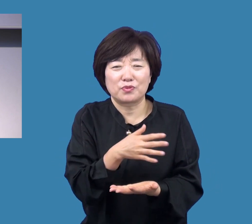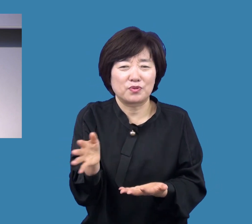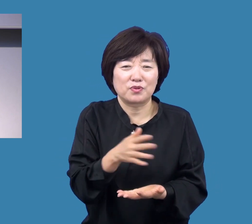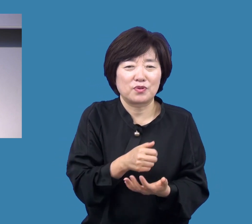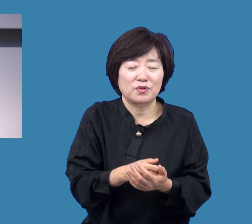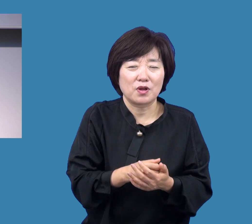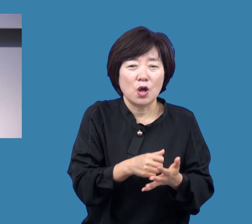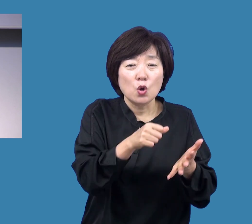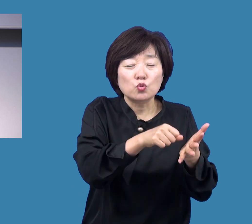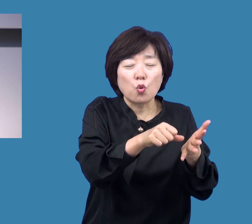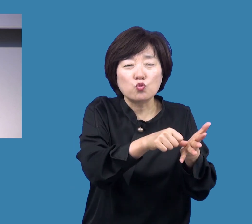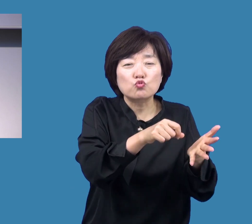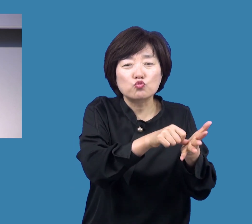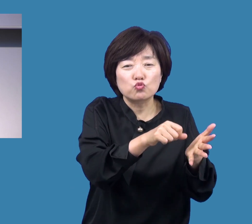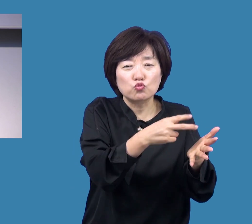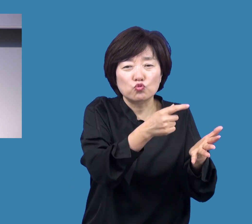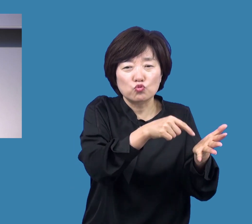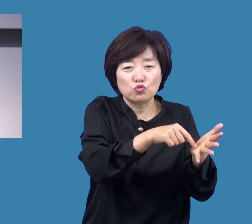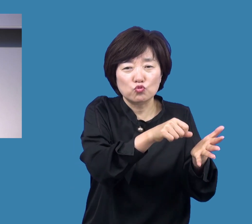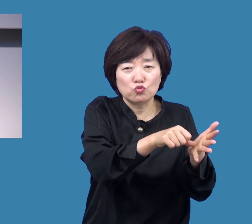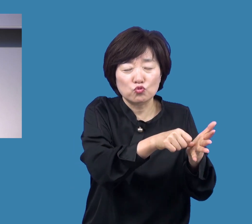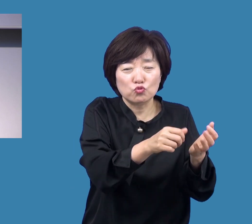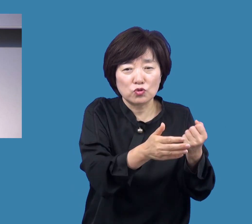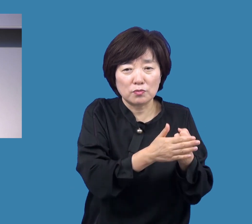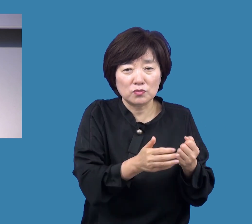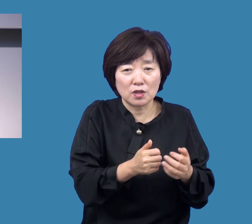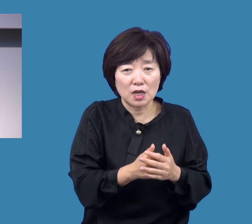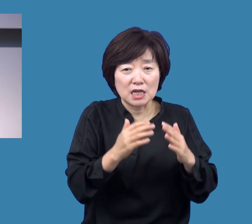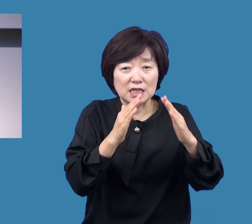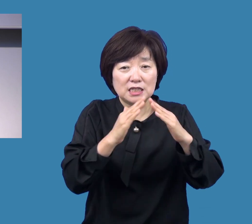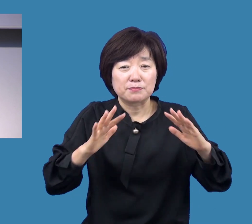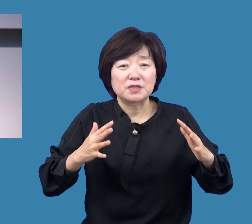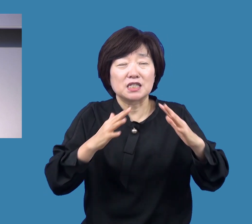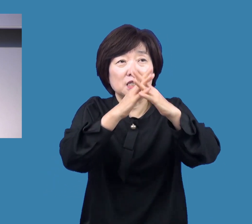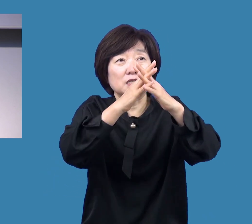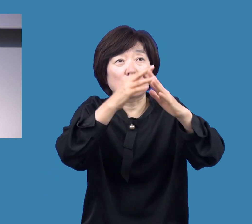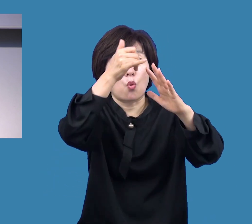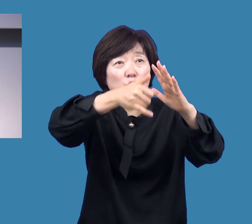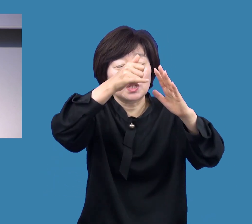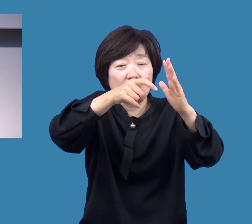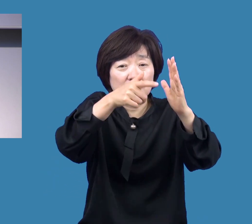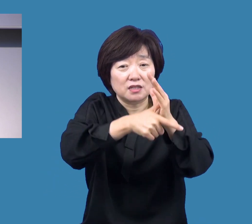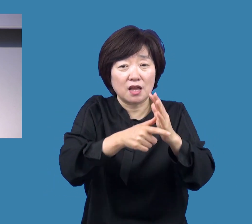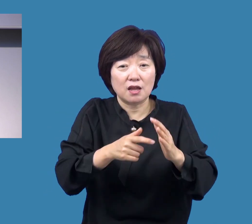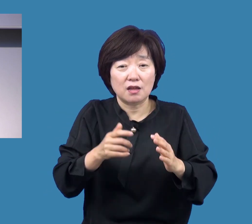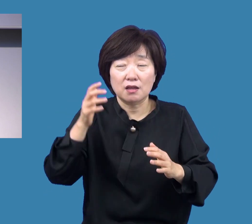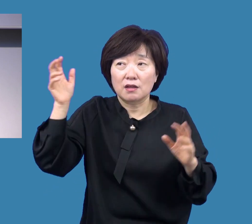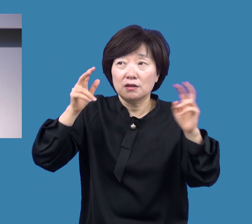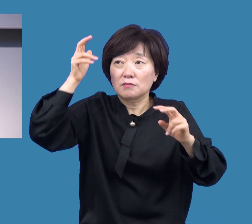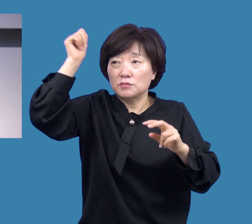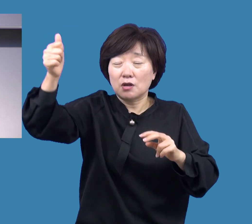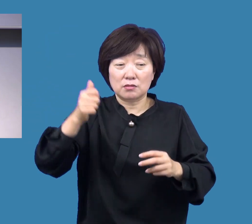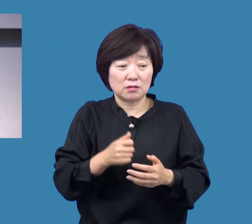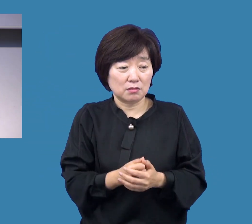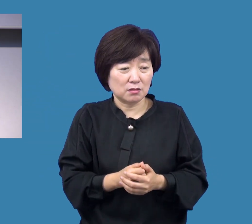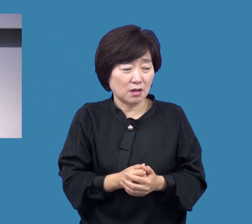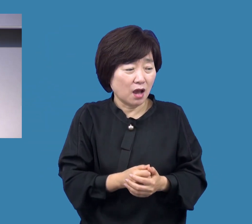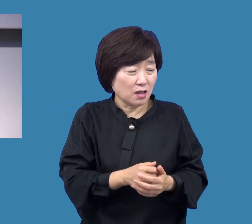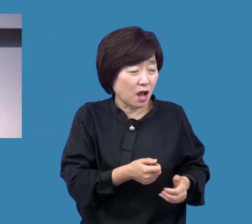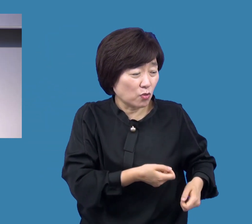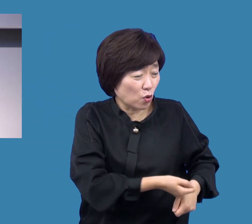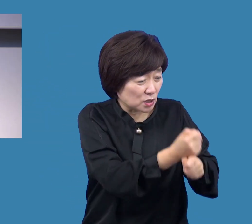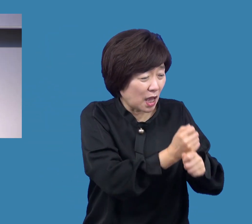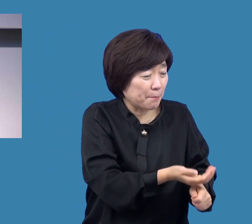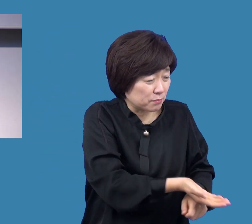은사는 도구기 때문에. 그렇잖아요. 여러분, 집 짓는 공사할 때 그냥 공사장 대빵이 이렇게 봐서 얘는 그냥 삽 주면 되겠고